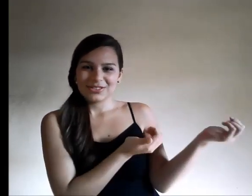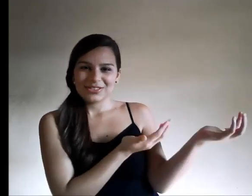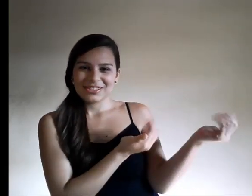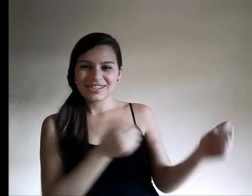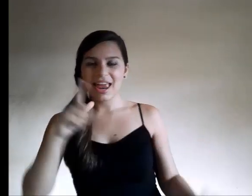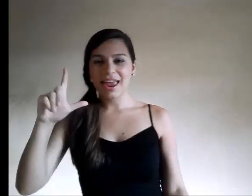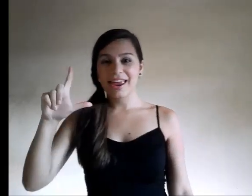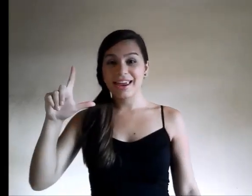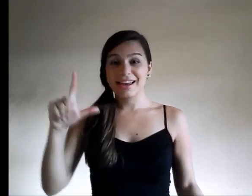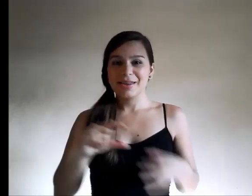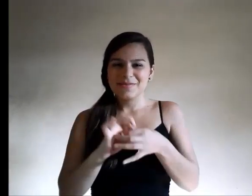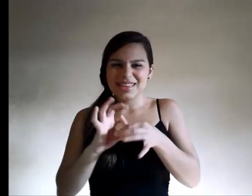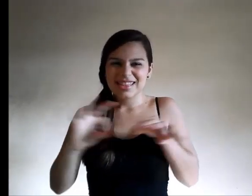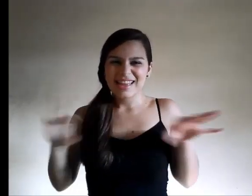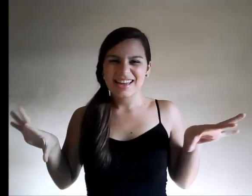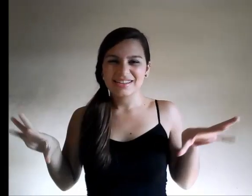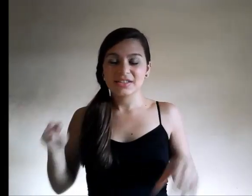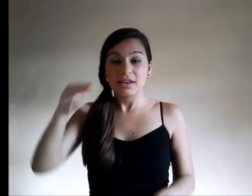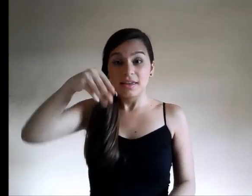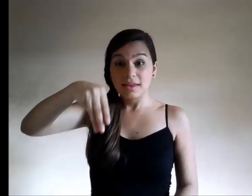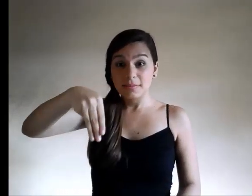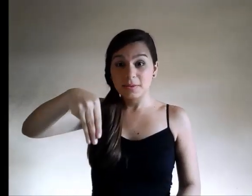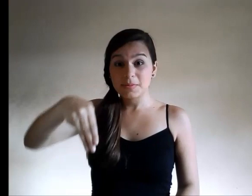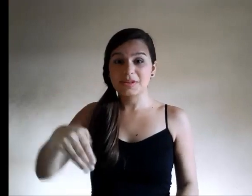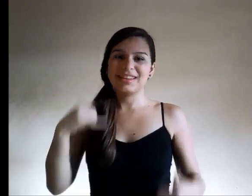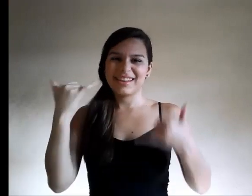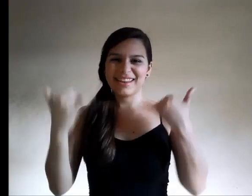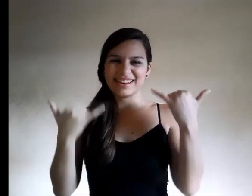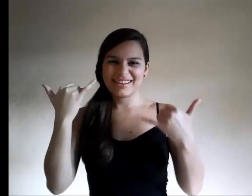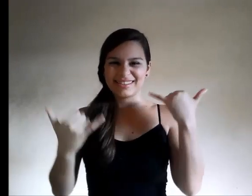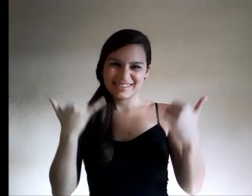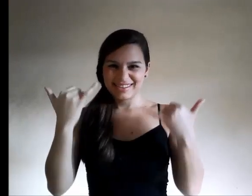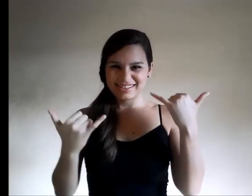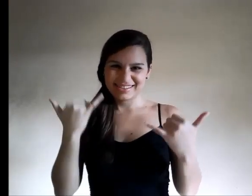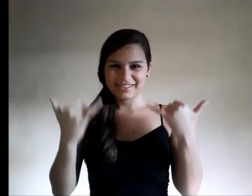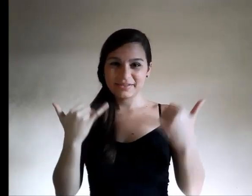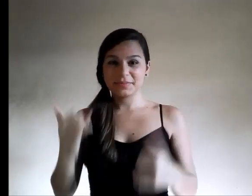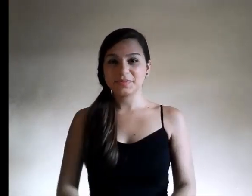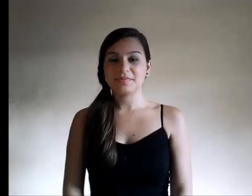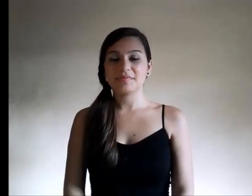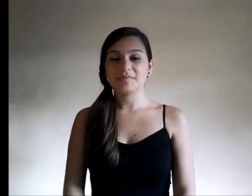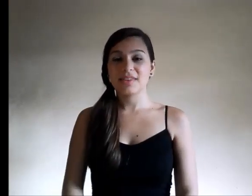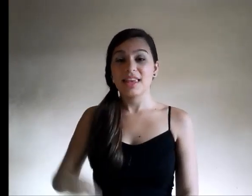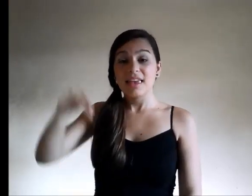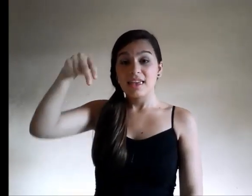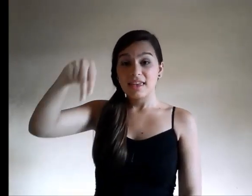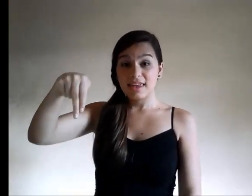J juventude, L liberdade, M molecagem,